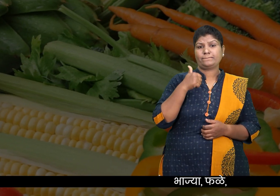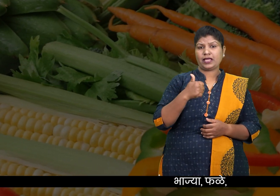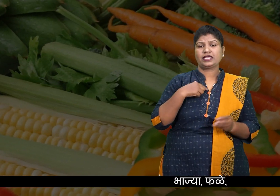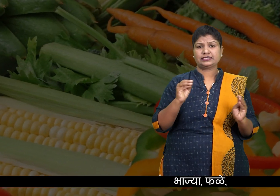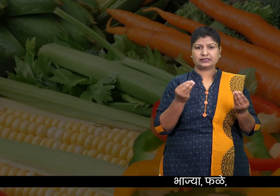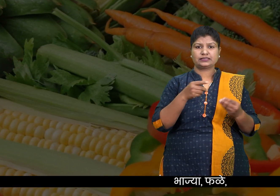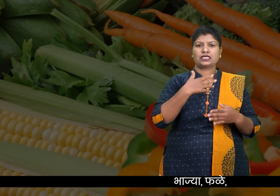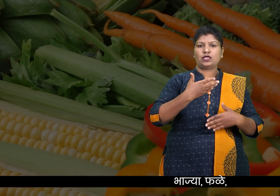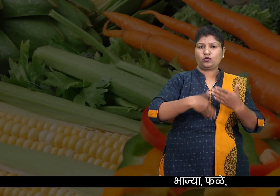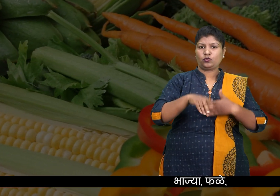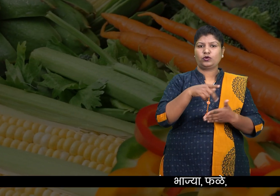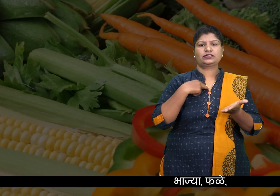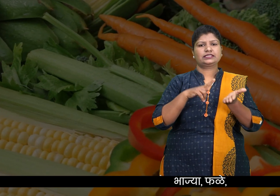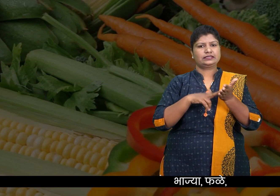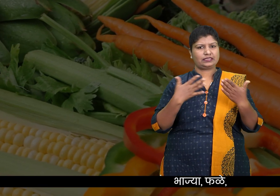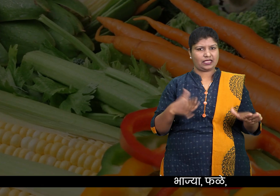भाज्या, फळे,